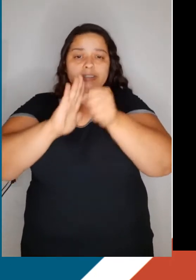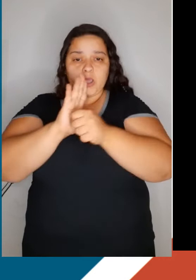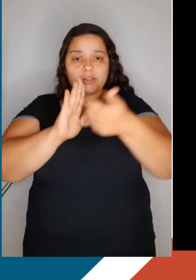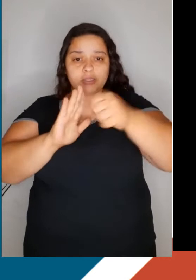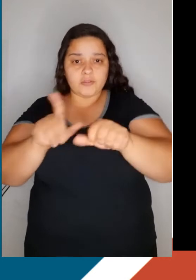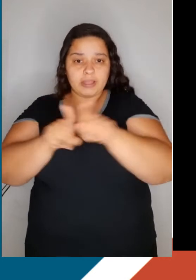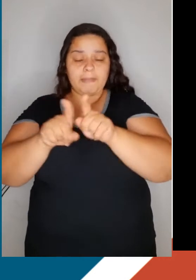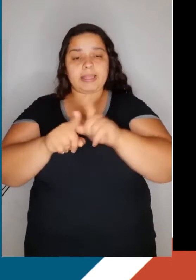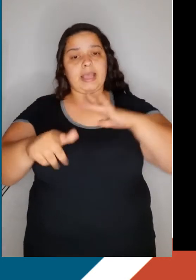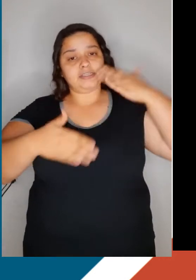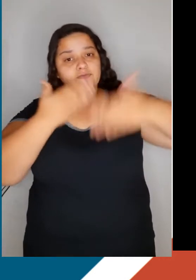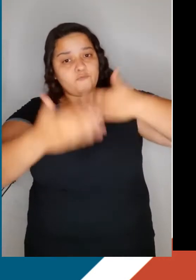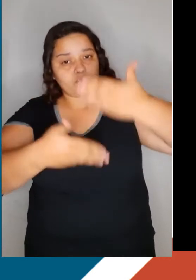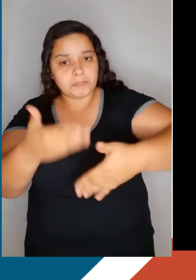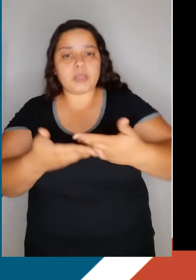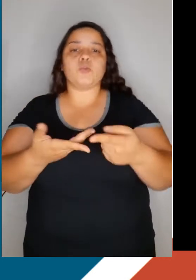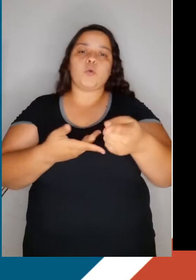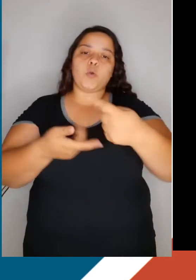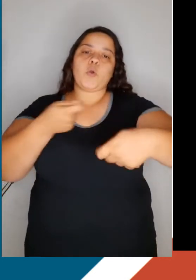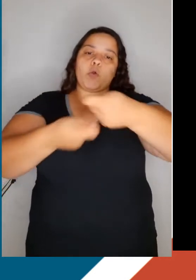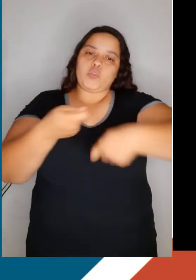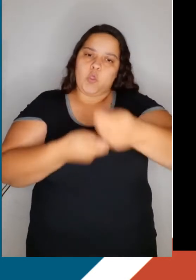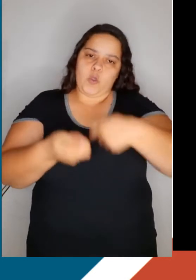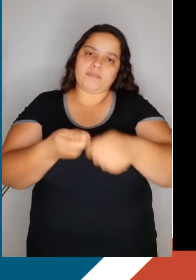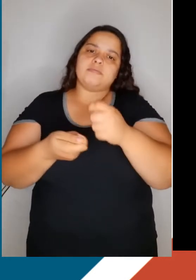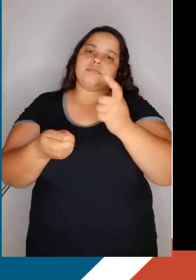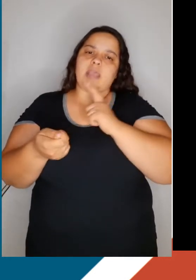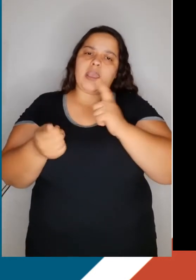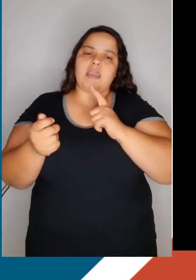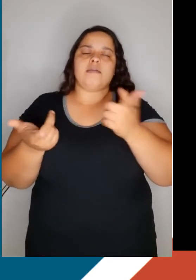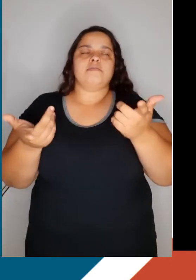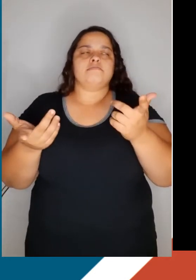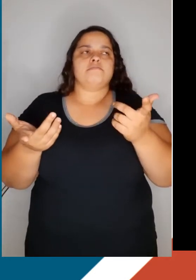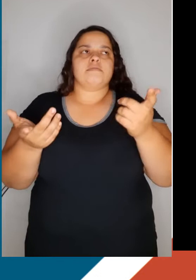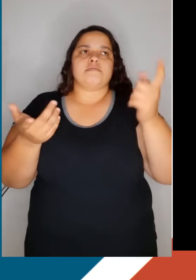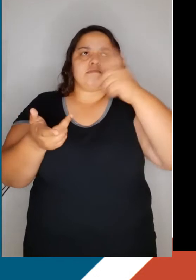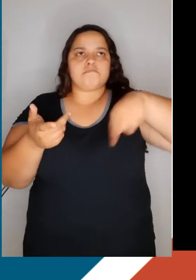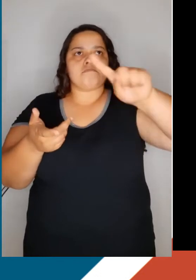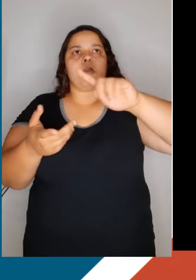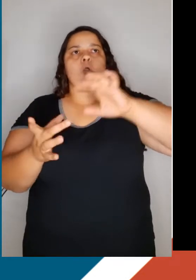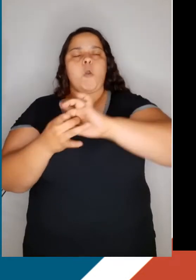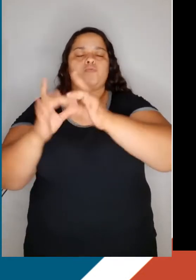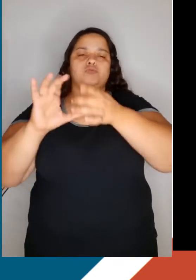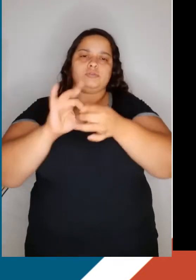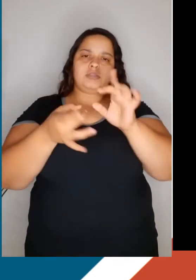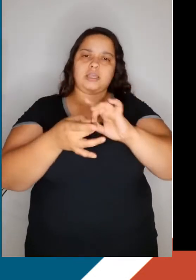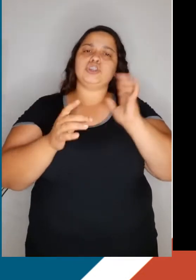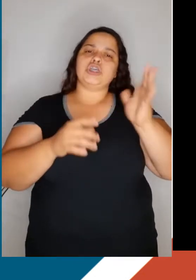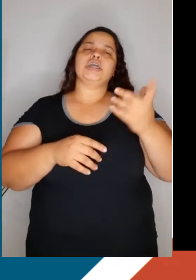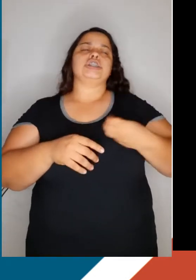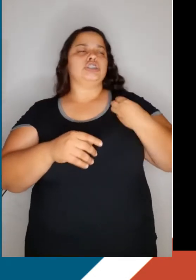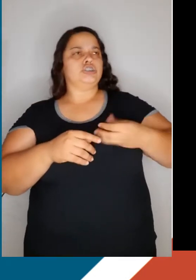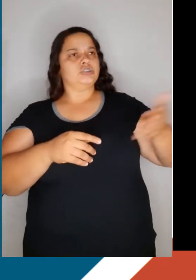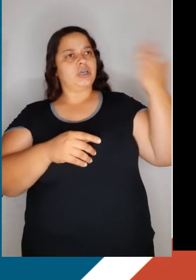vai ter um desenvolvimento das relações econômicas entre os diferentes continentes. Essas relações econômicas elas já existiam, só que